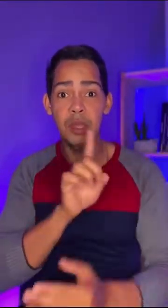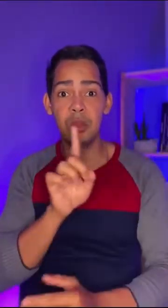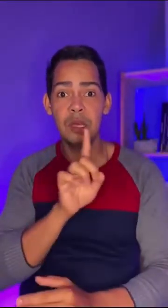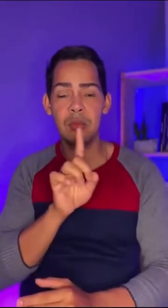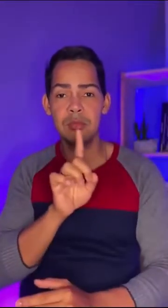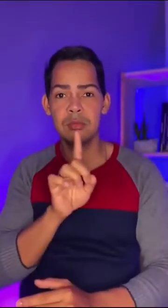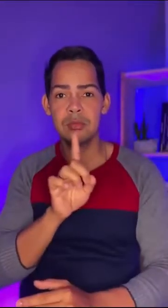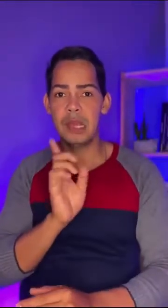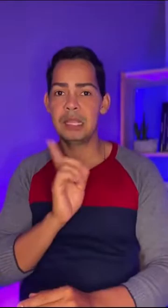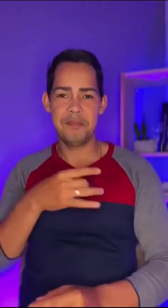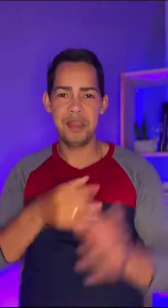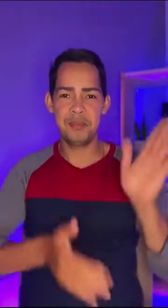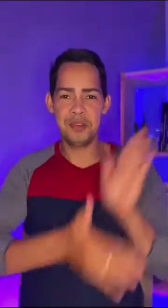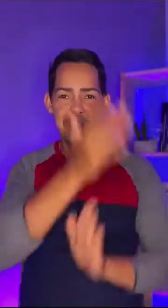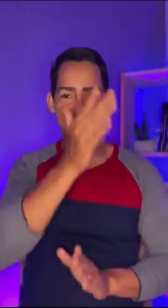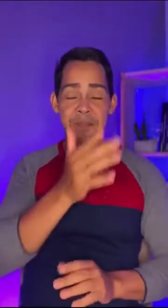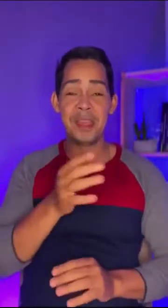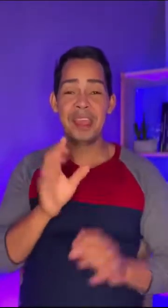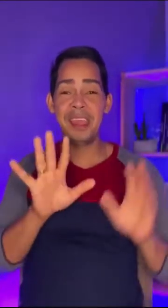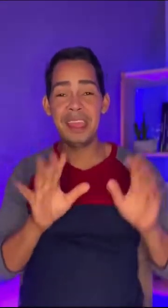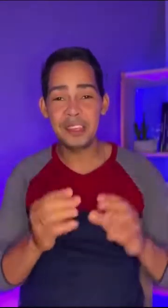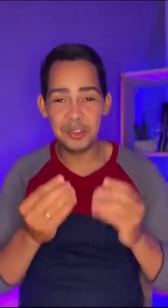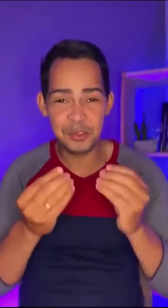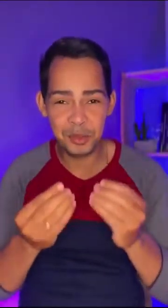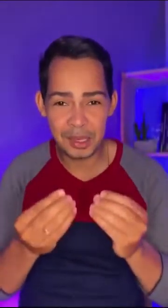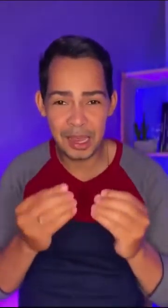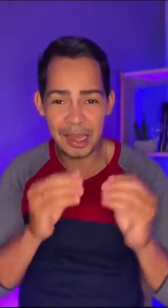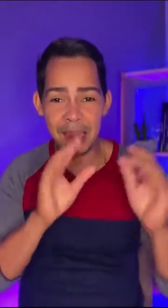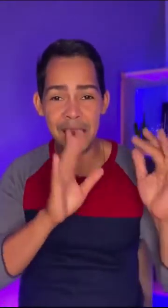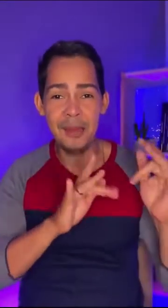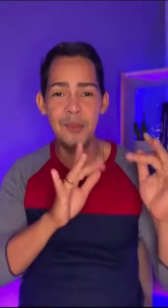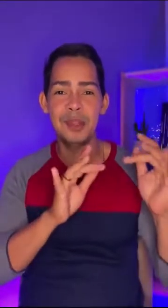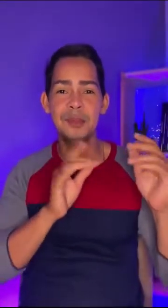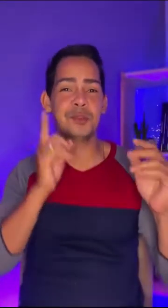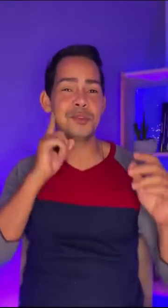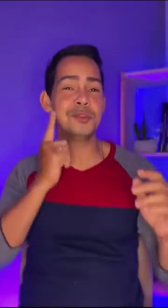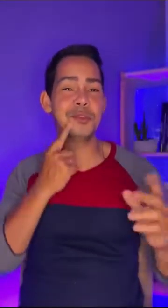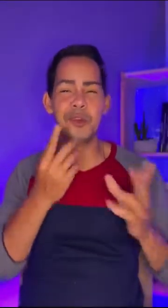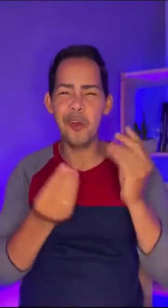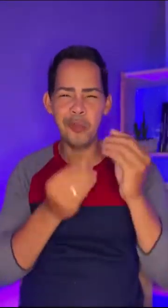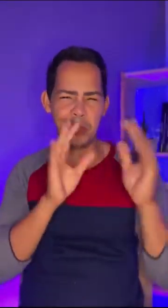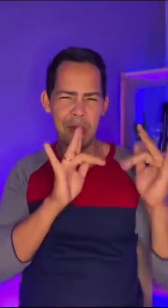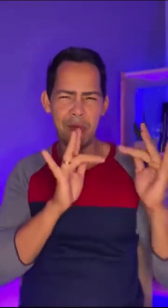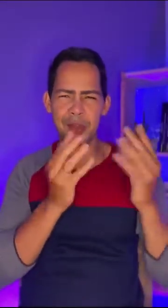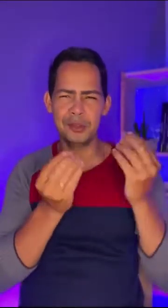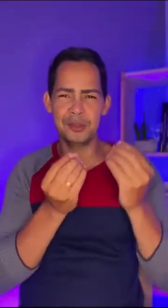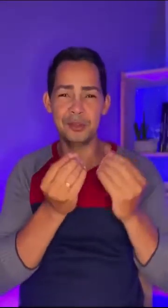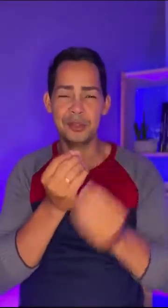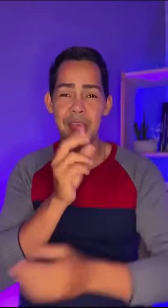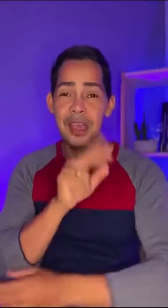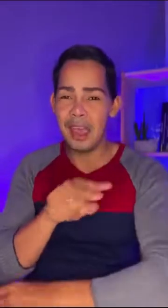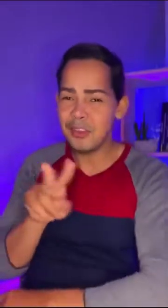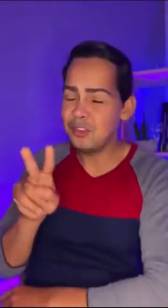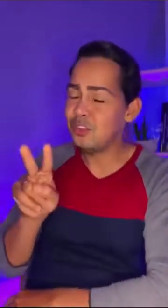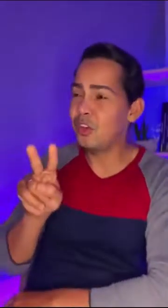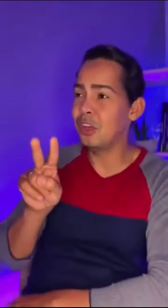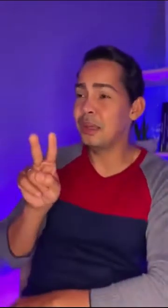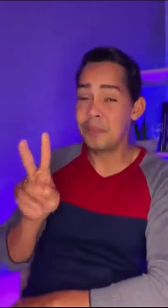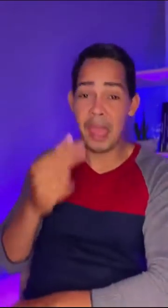ele ou não? Medo, vou embora. E aí a gente fica namorando o surdo. Como namorando o surdo? A gente olha, aí